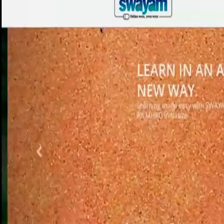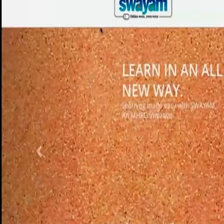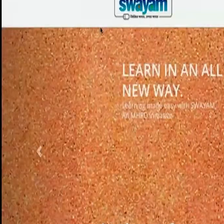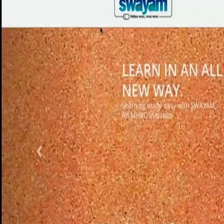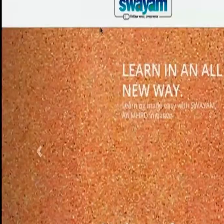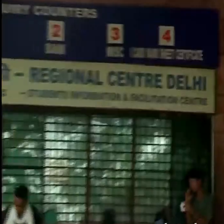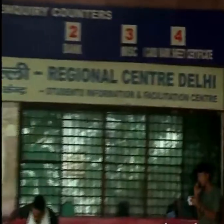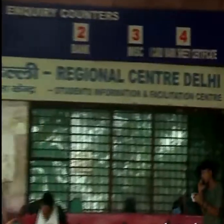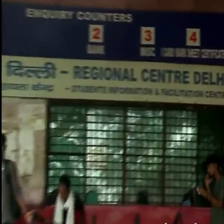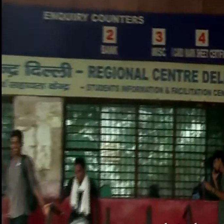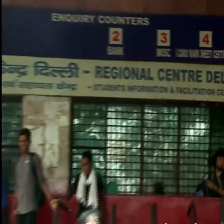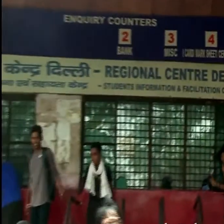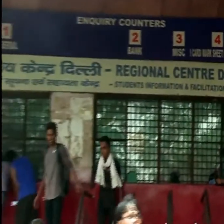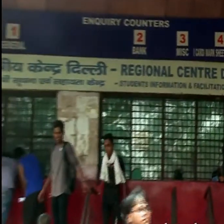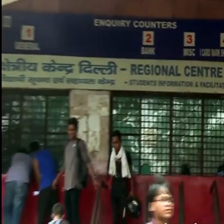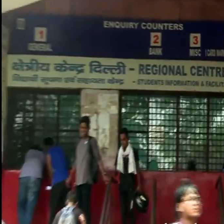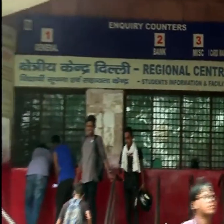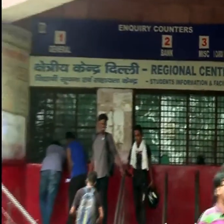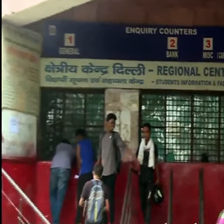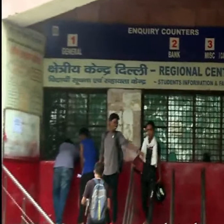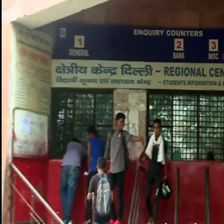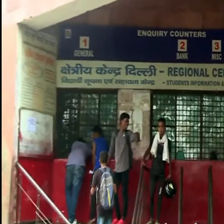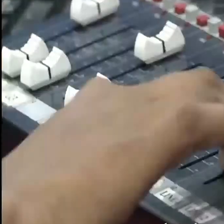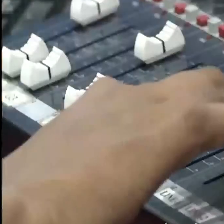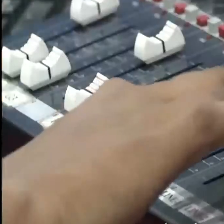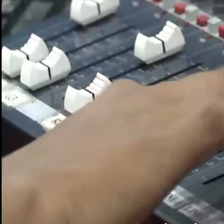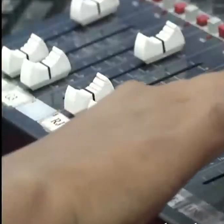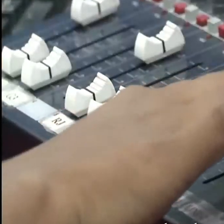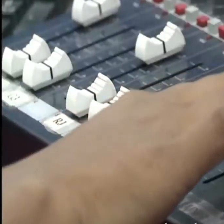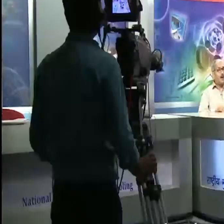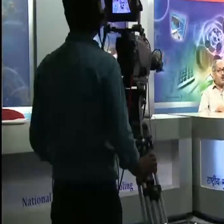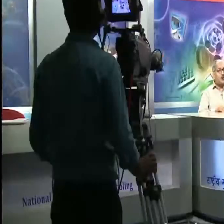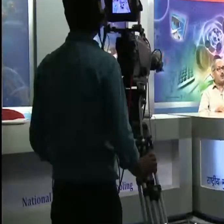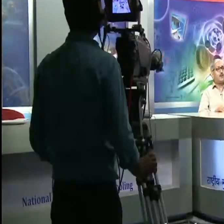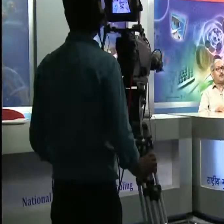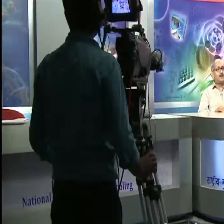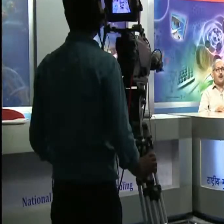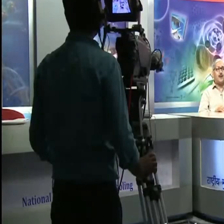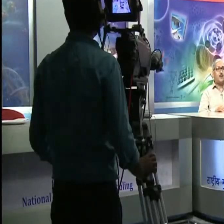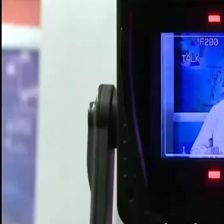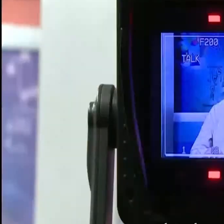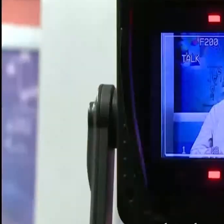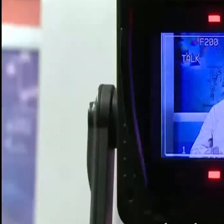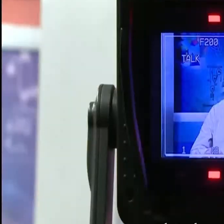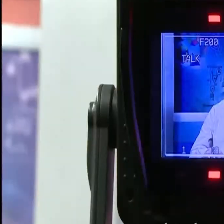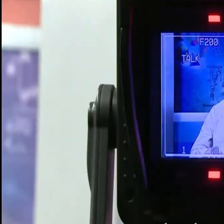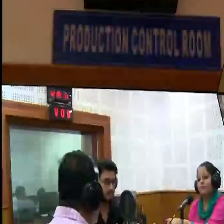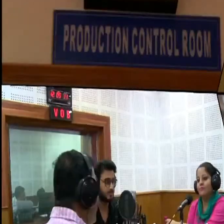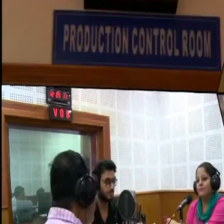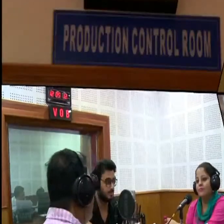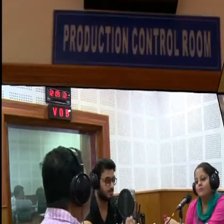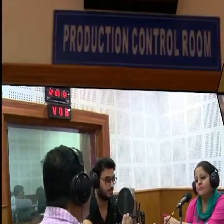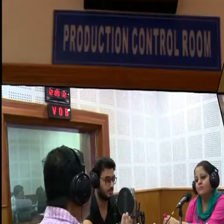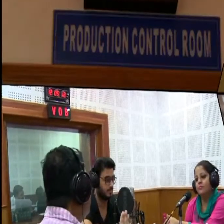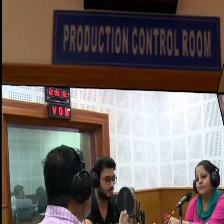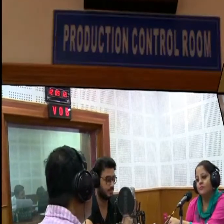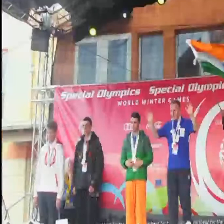चुने, हम अपना जीत स्वयं बने, हम अपना